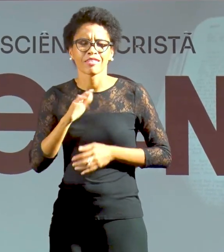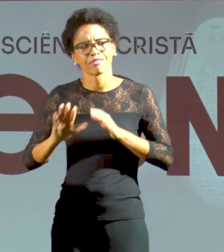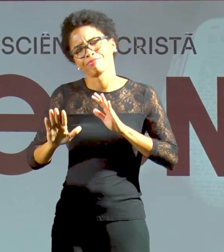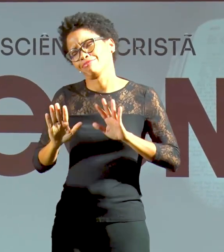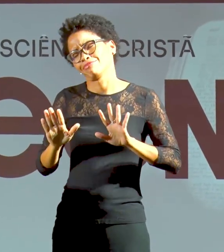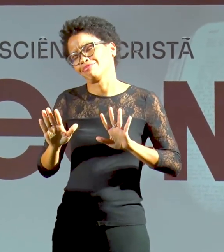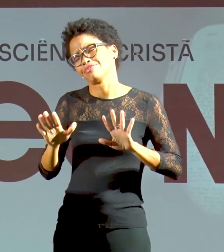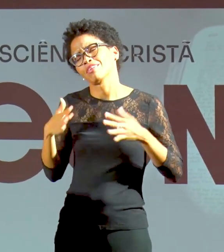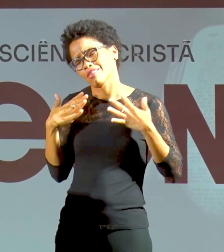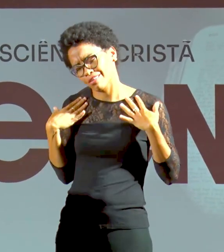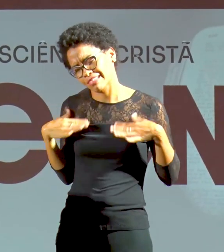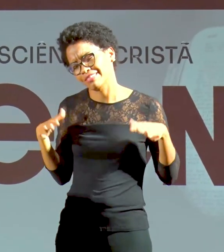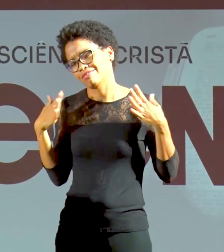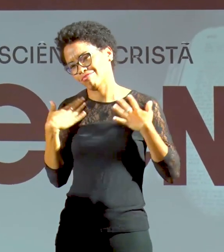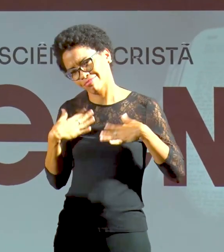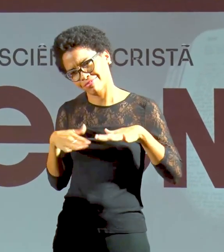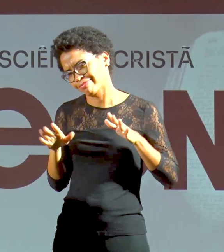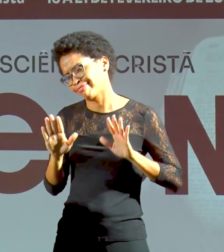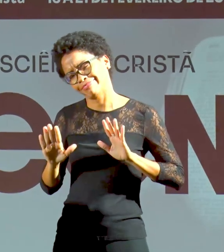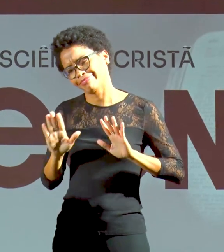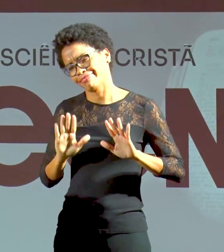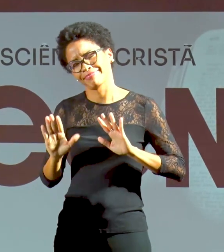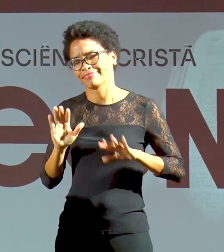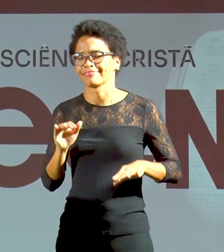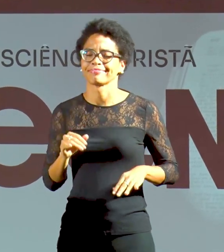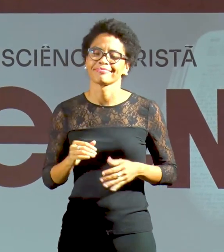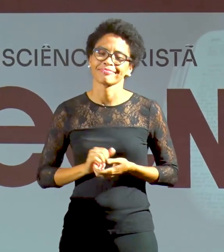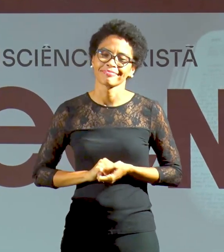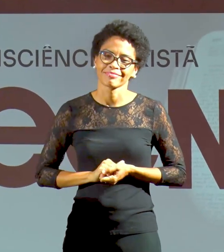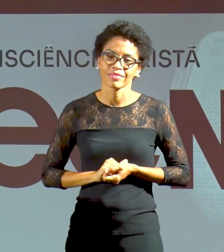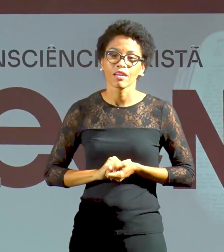assim não não fica assim não ó